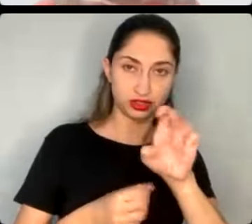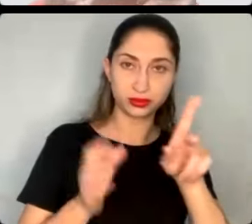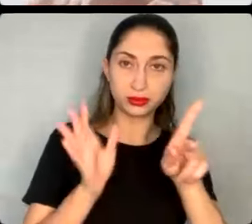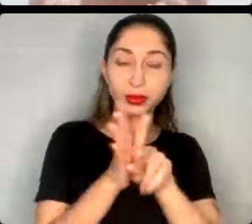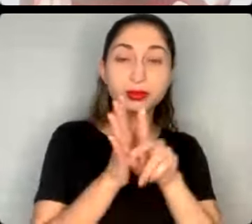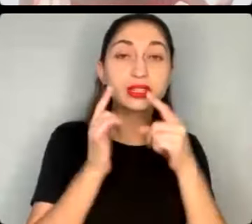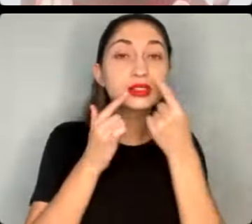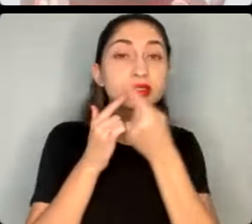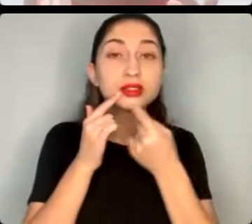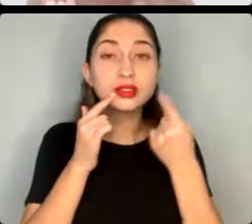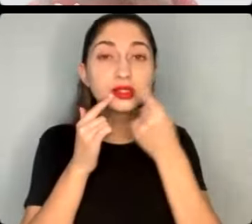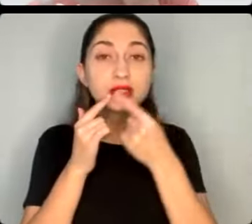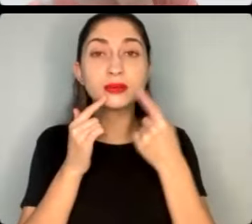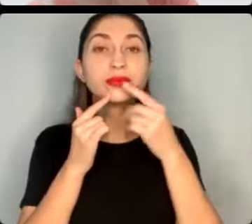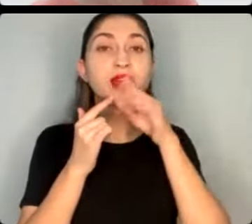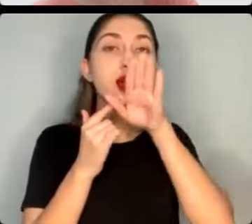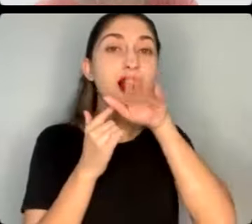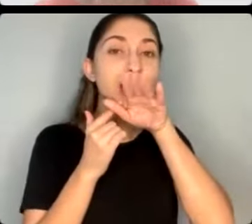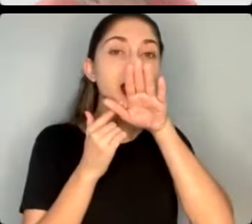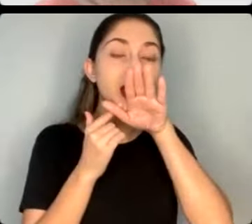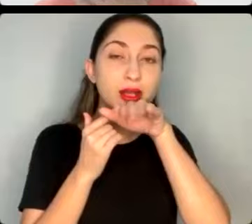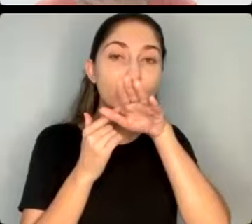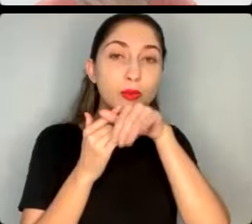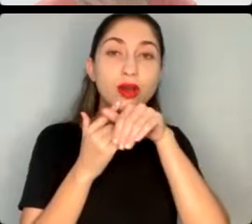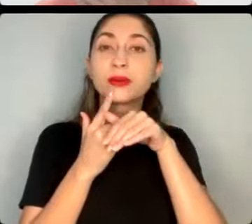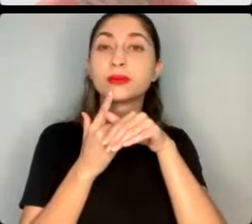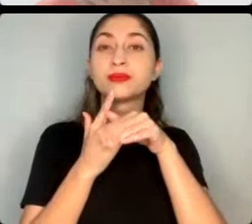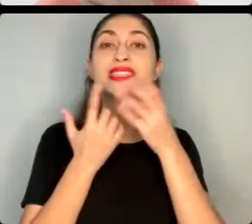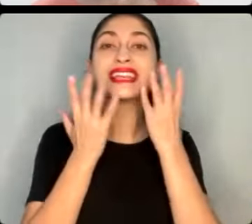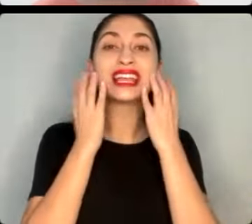bucal, o posicionamento da língua, a gravidade do